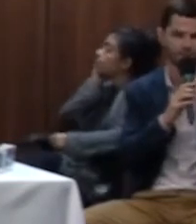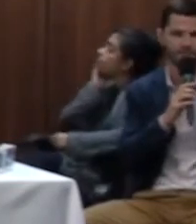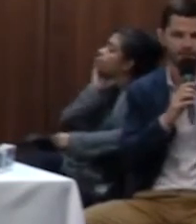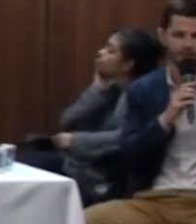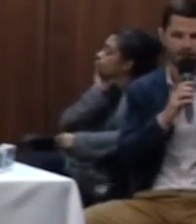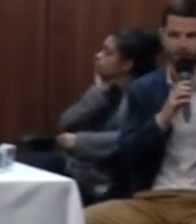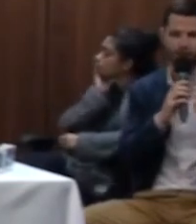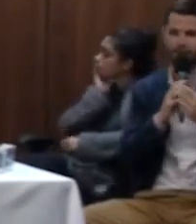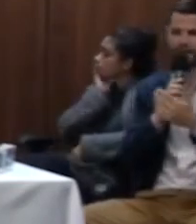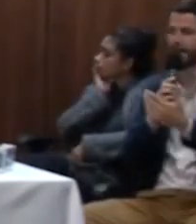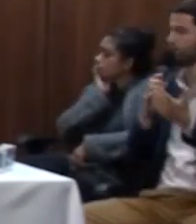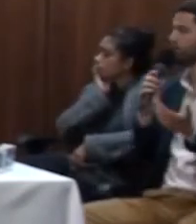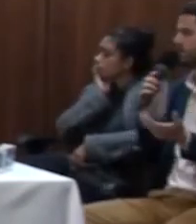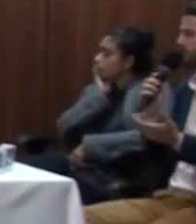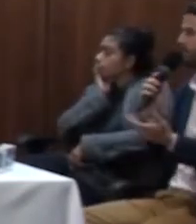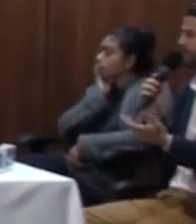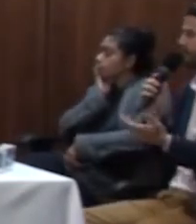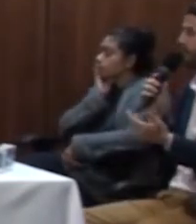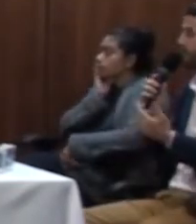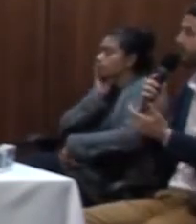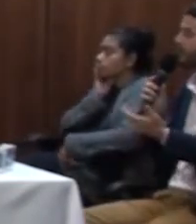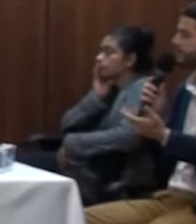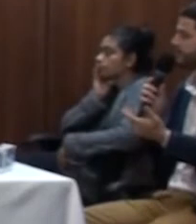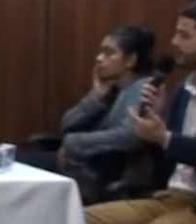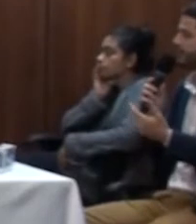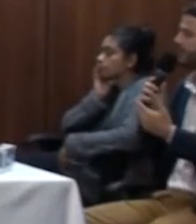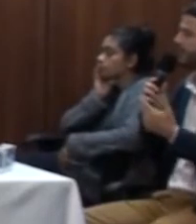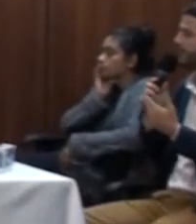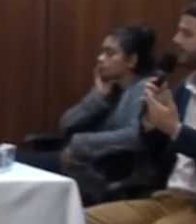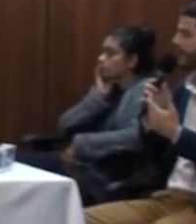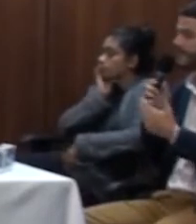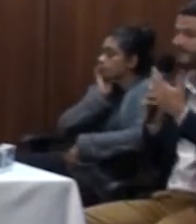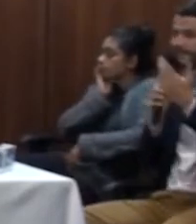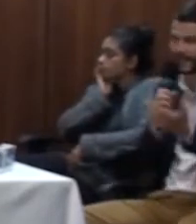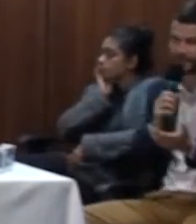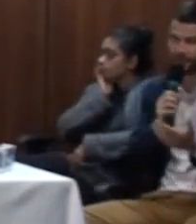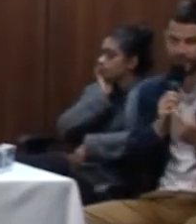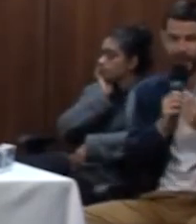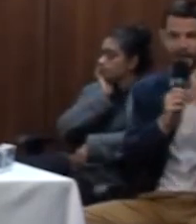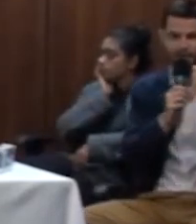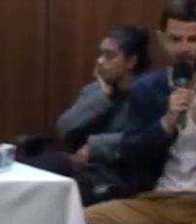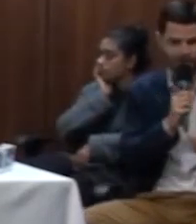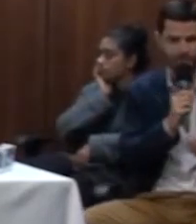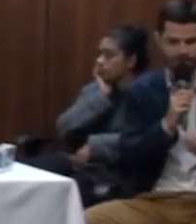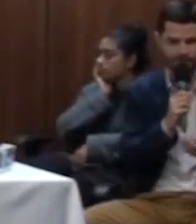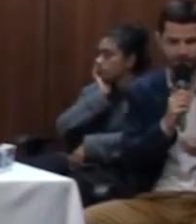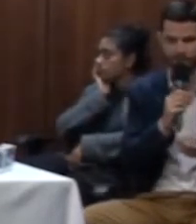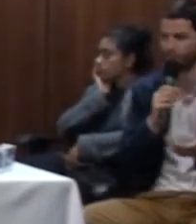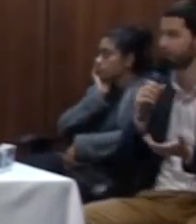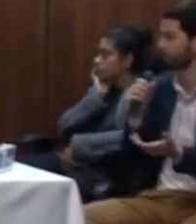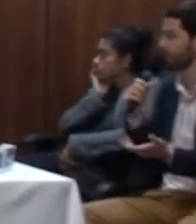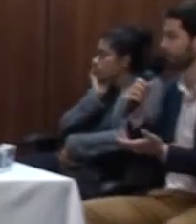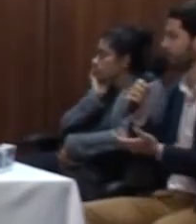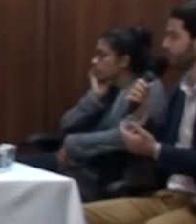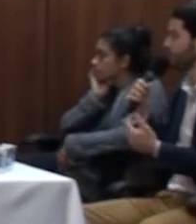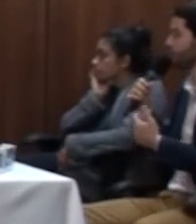se eu puder elencar um objetivo principal, eu acho que é esse, a necessidade de que haja a apresentação pelo